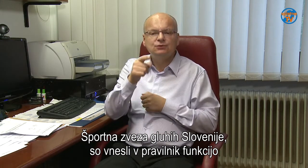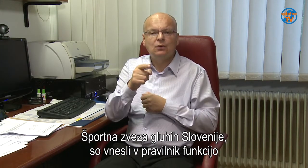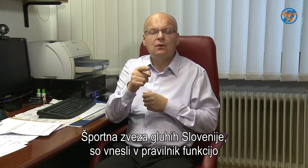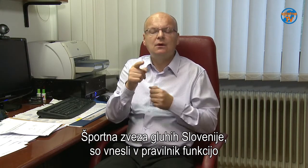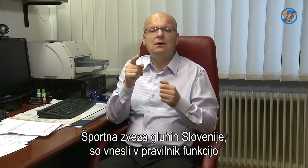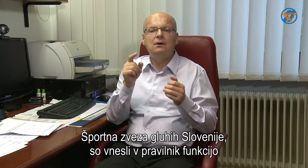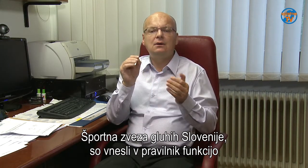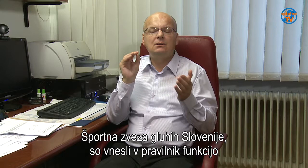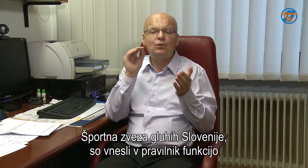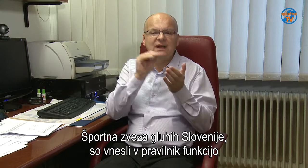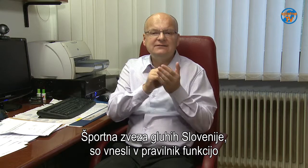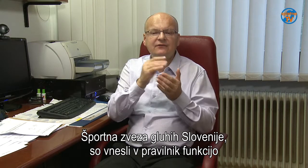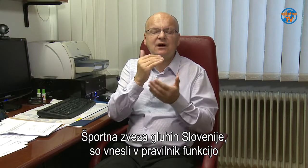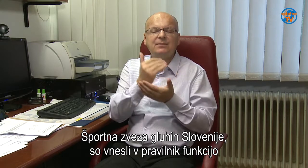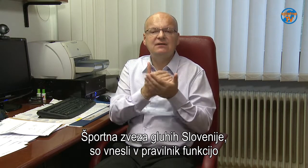so neki pa pomembnih